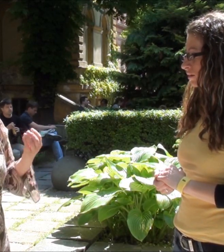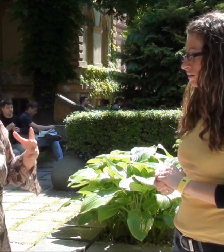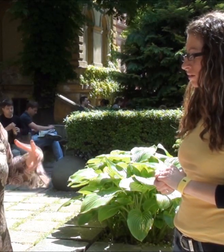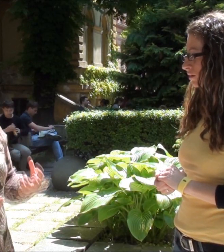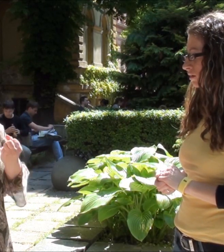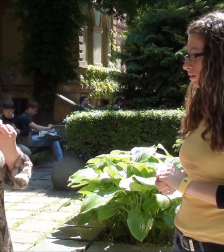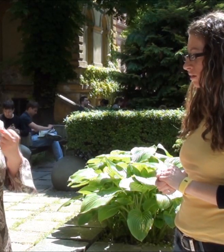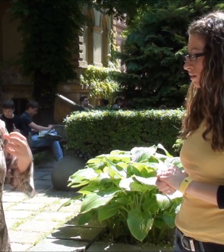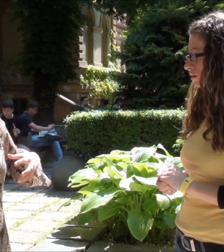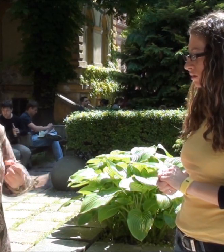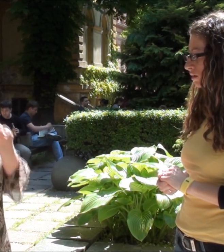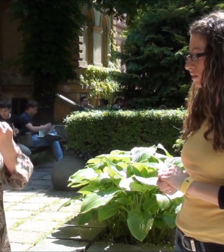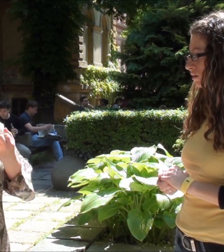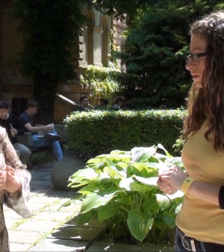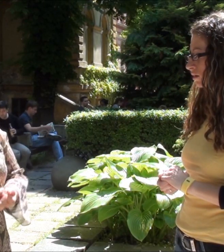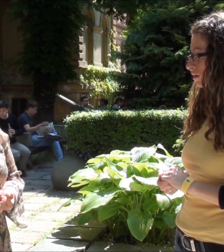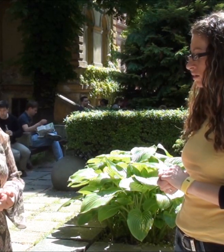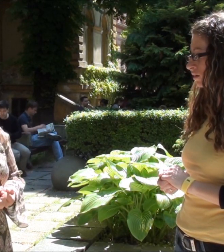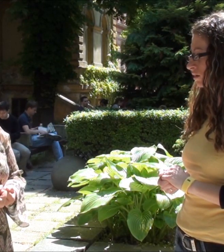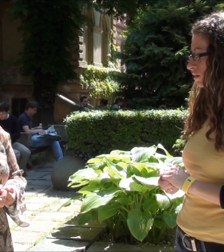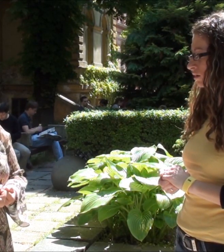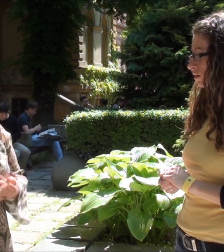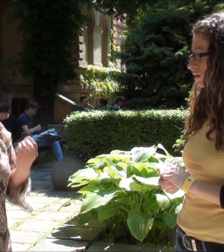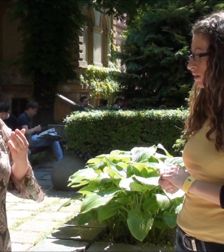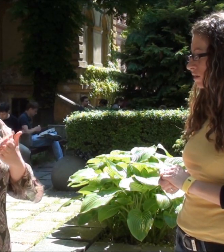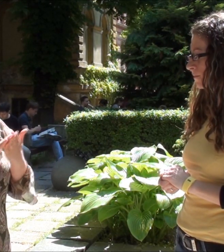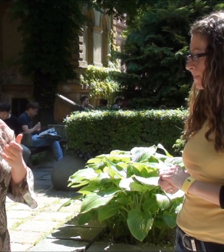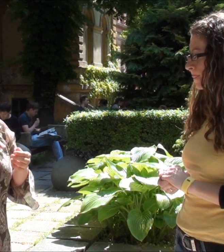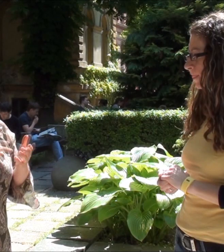léel és mi ennek a